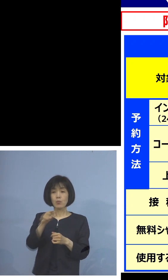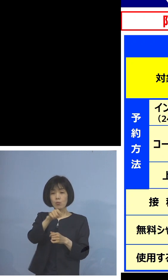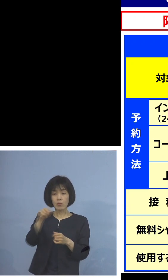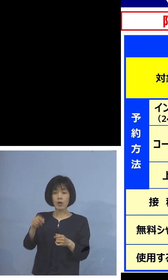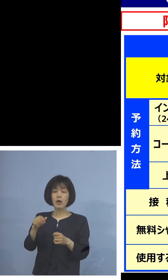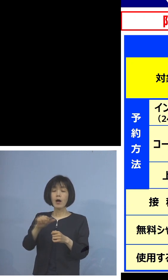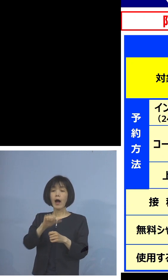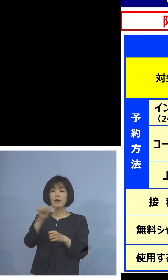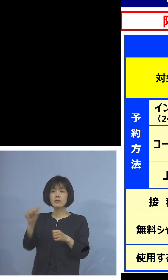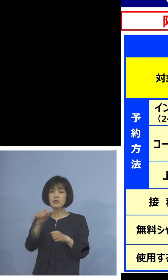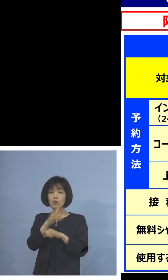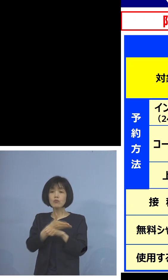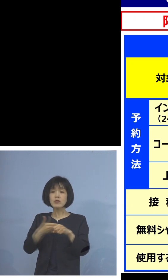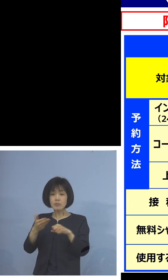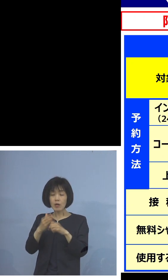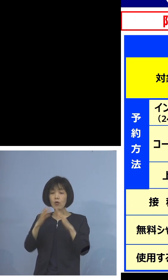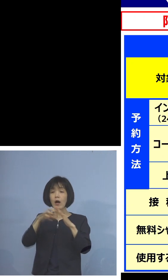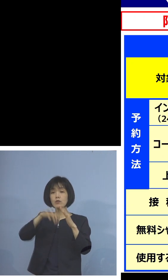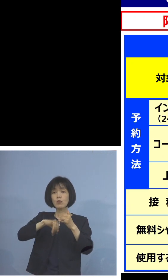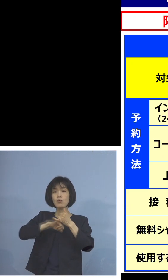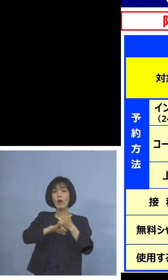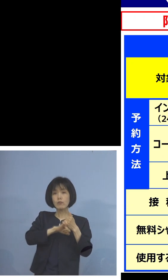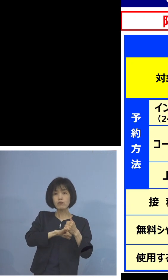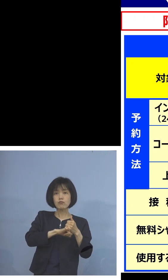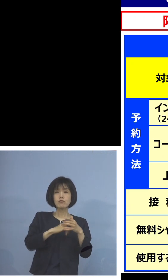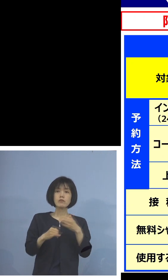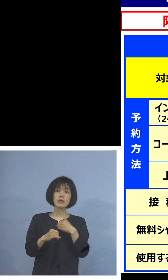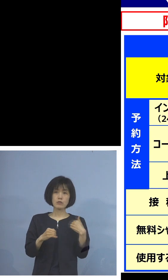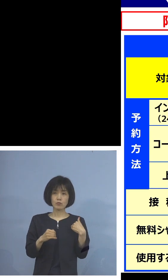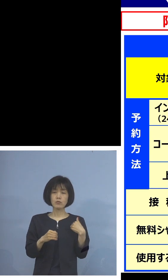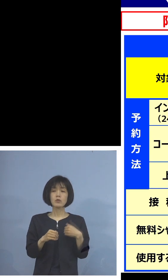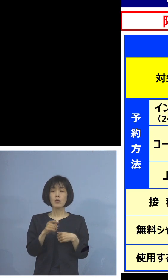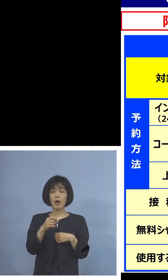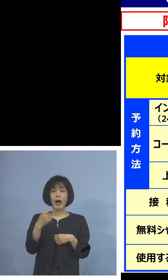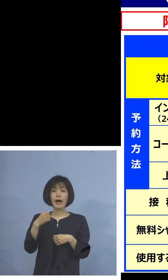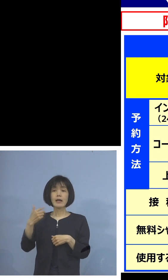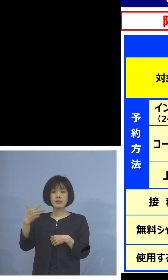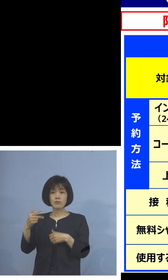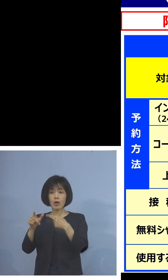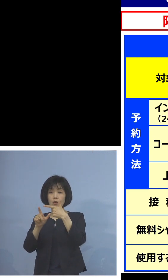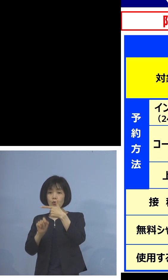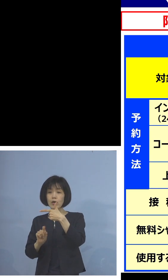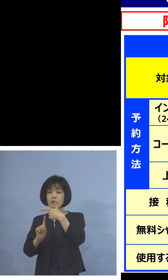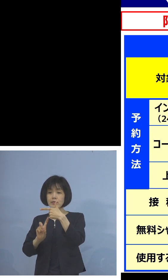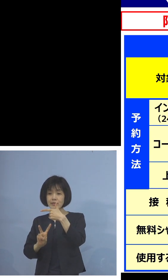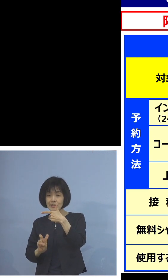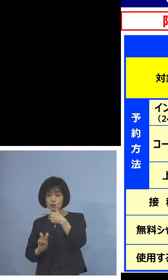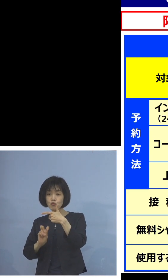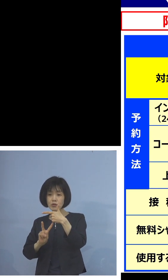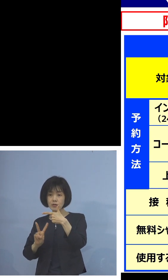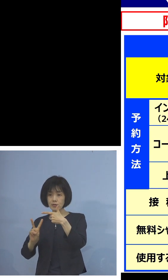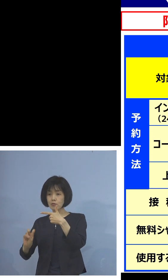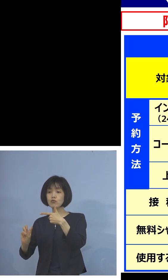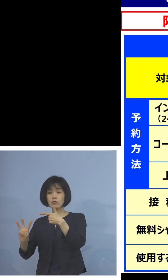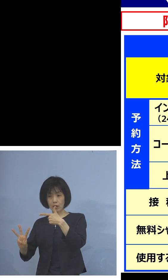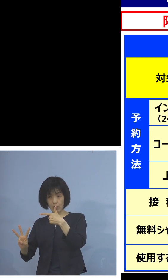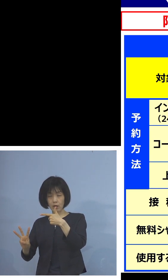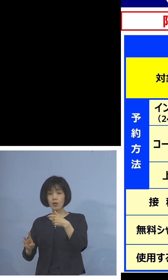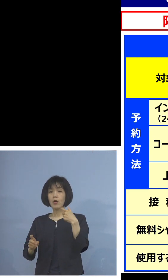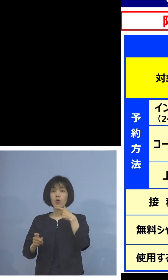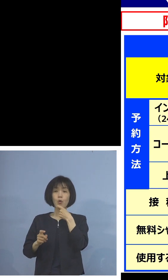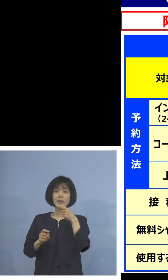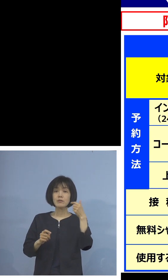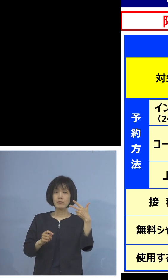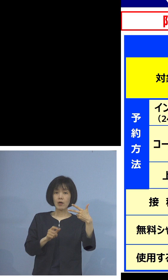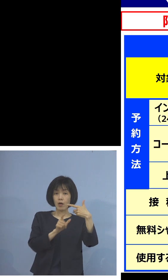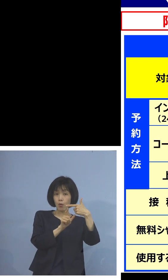場の予約受付を行っております。こちらは阿南市が6月22日と23日、小松島